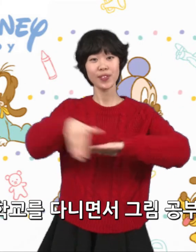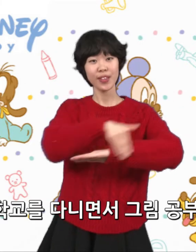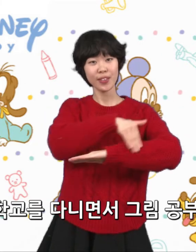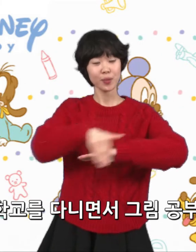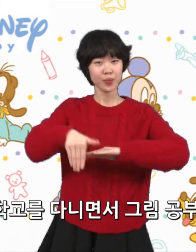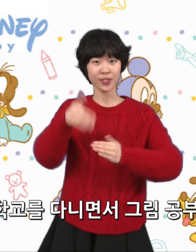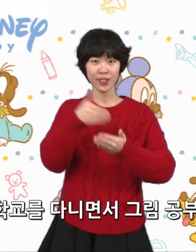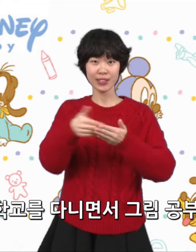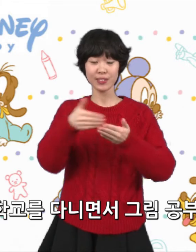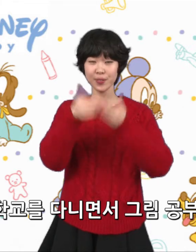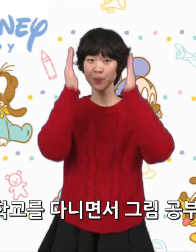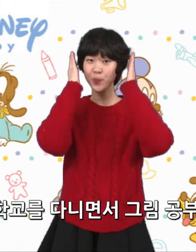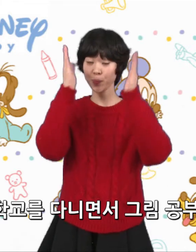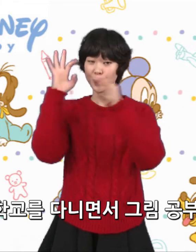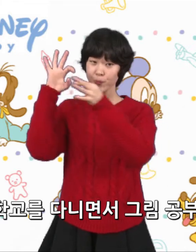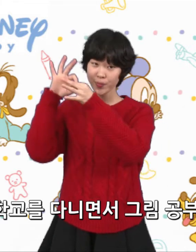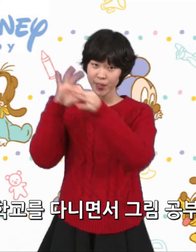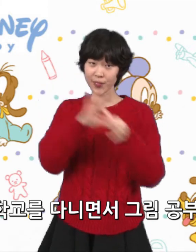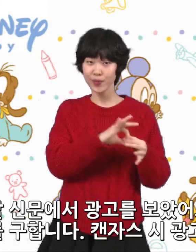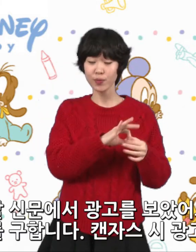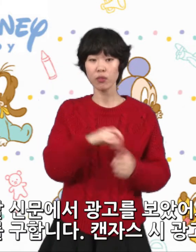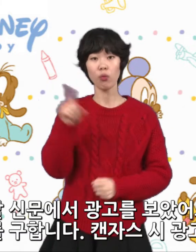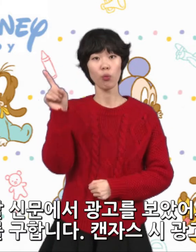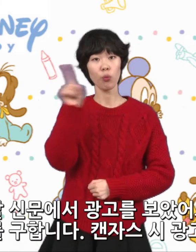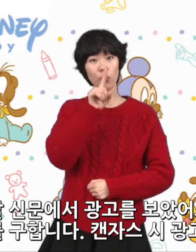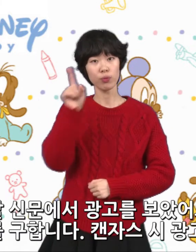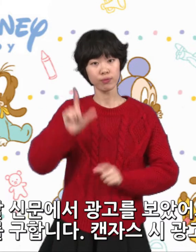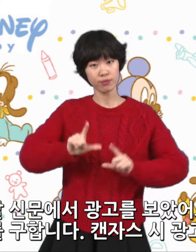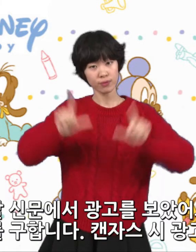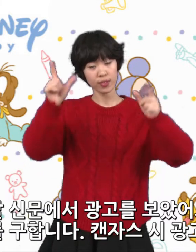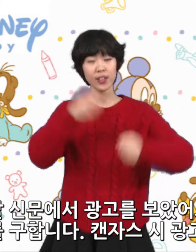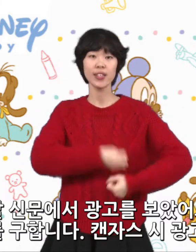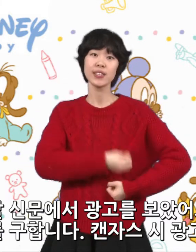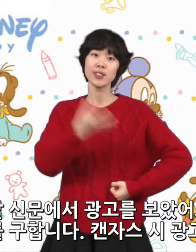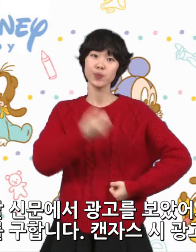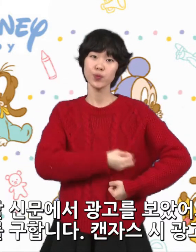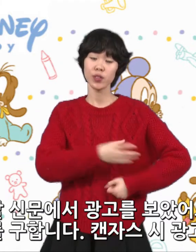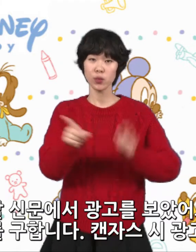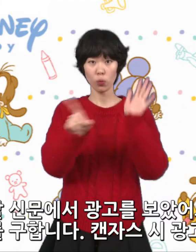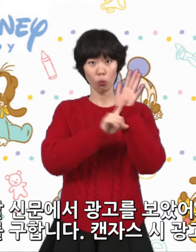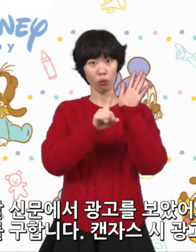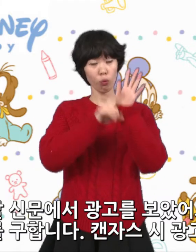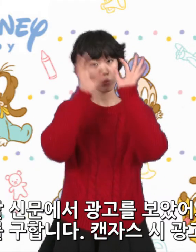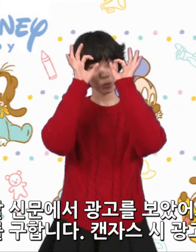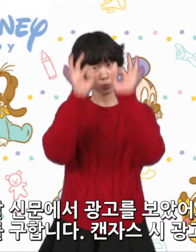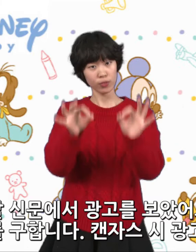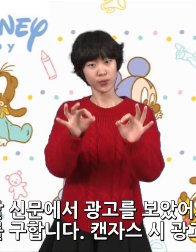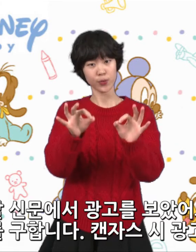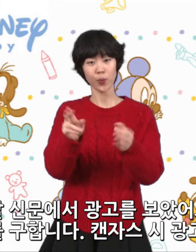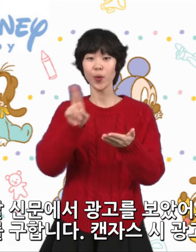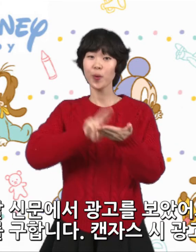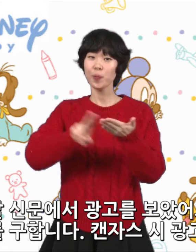다니면서 그림 공부를 계속했어요. 어느 날 신문에서 광고를 보았어요. 만화를